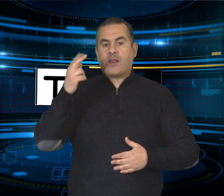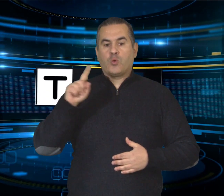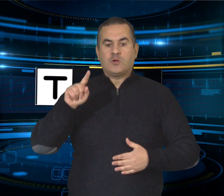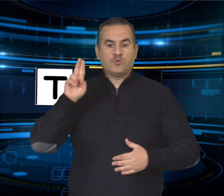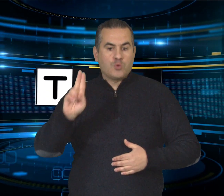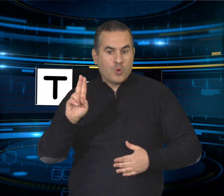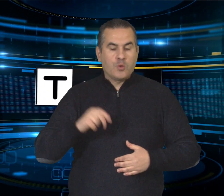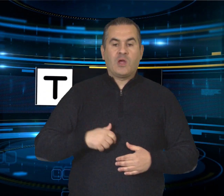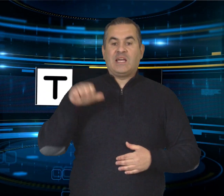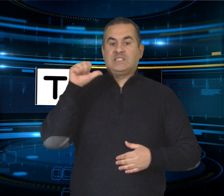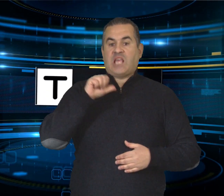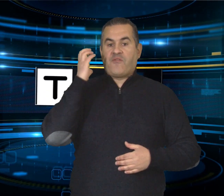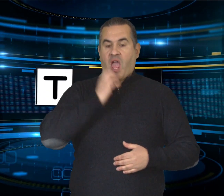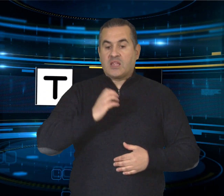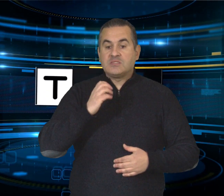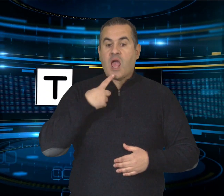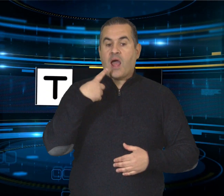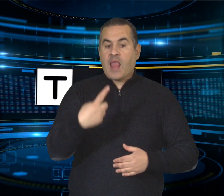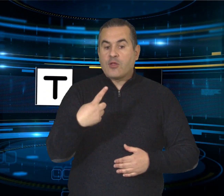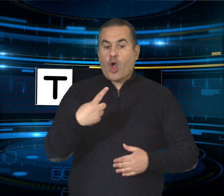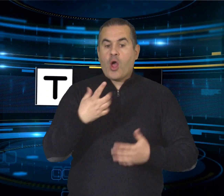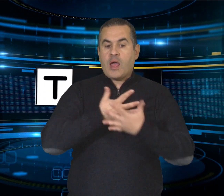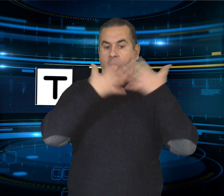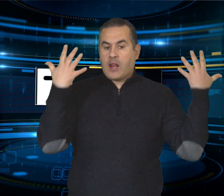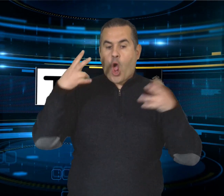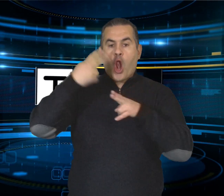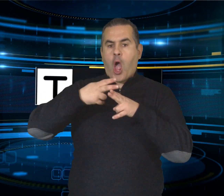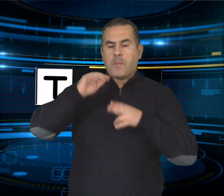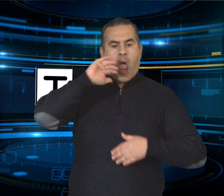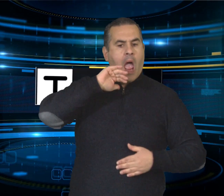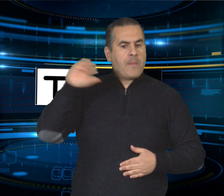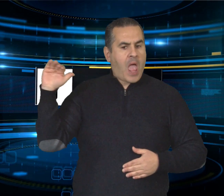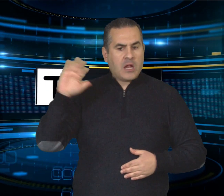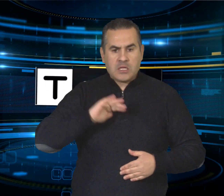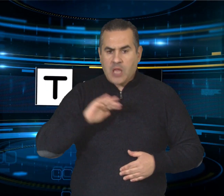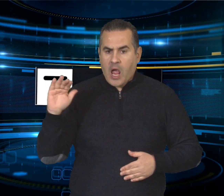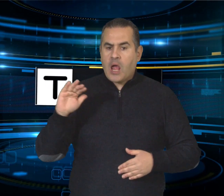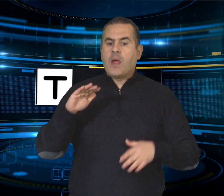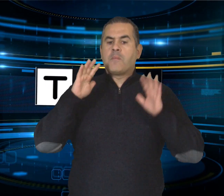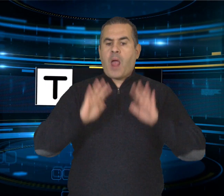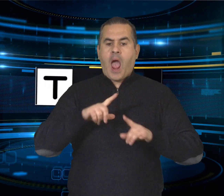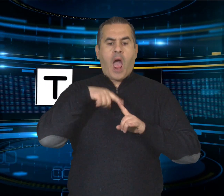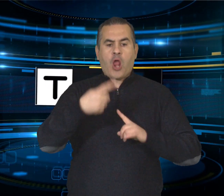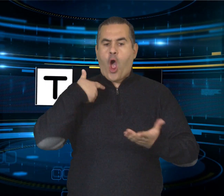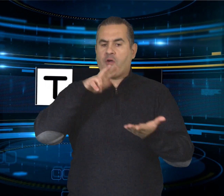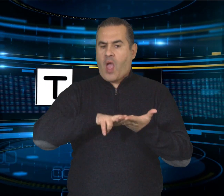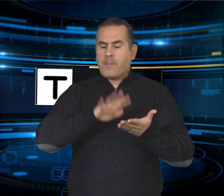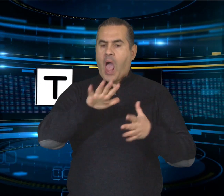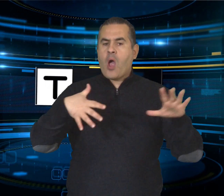se fosse arrivata la candidatura unitaria della maggioranza al governo, che a quanto affermato dal vice premier ministro delle infrastrutture è rimandata